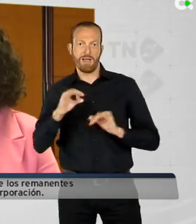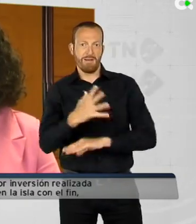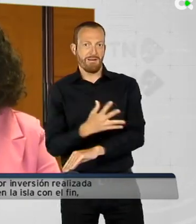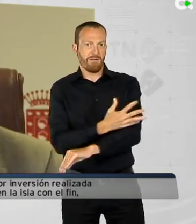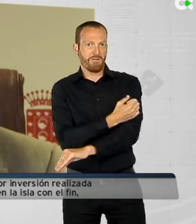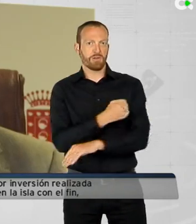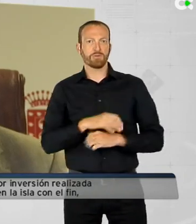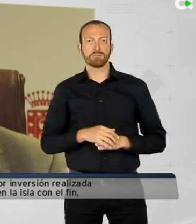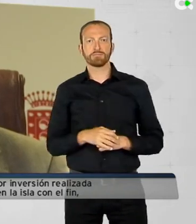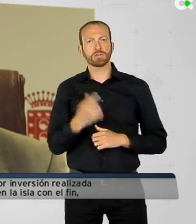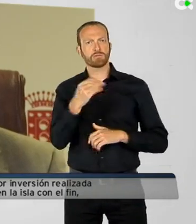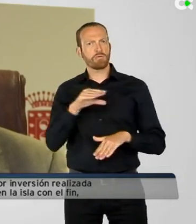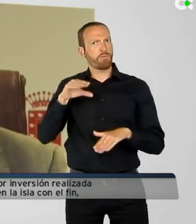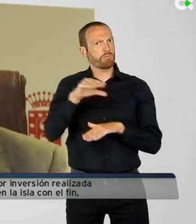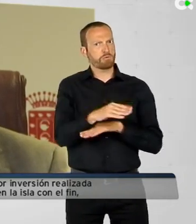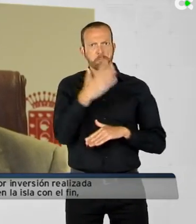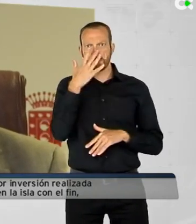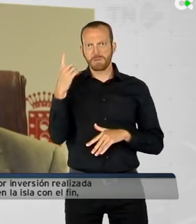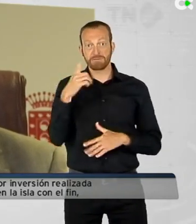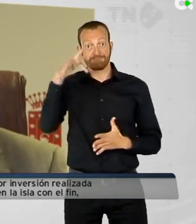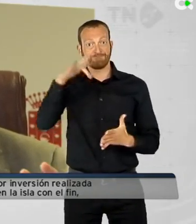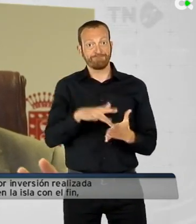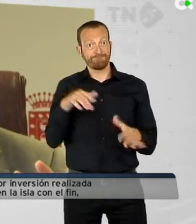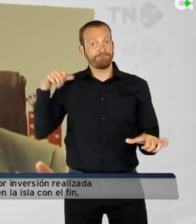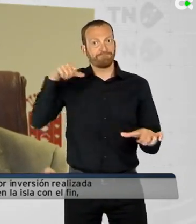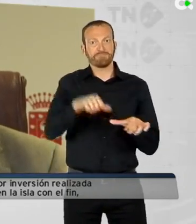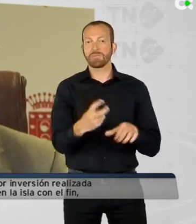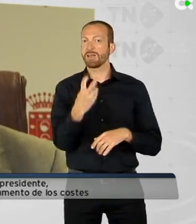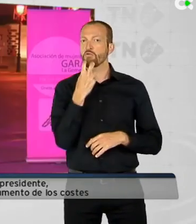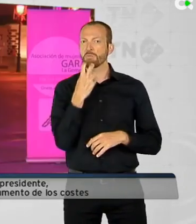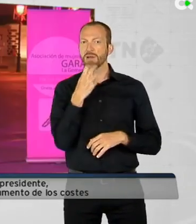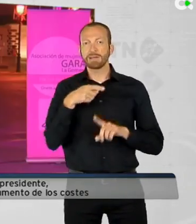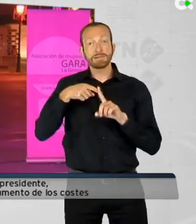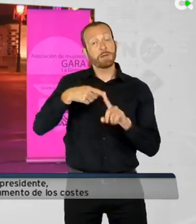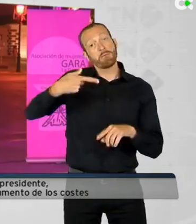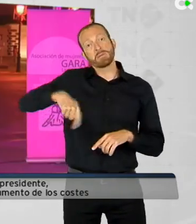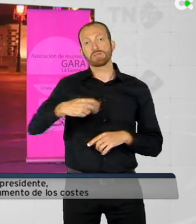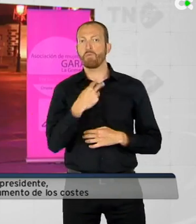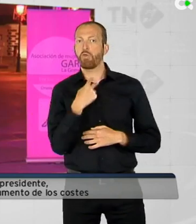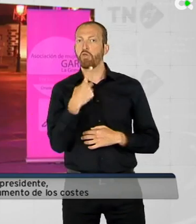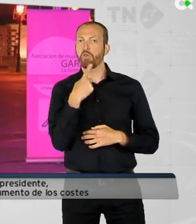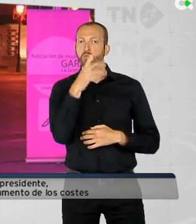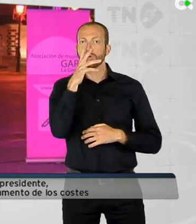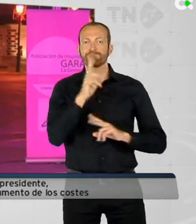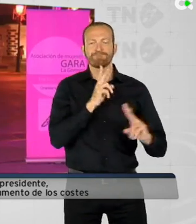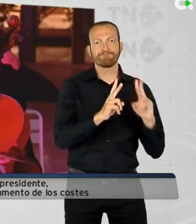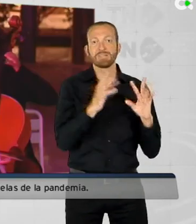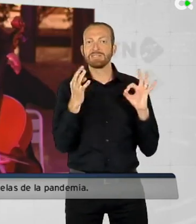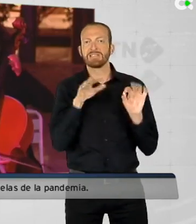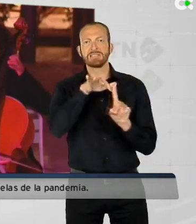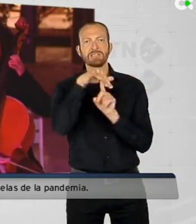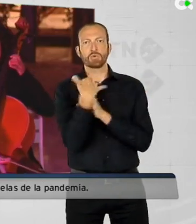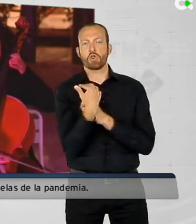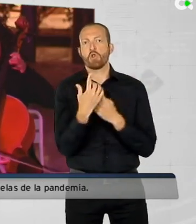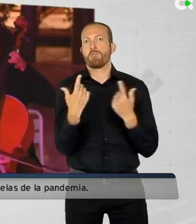corporación. Se trata de la mayor inversión realizada hasta la fecha en la isla con el fin, según el presidente, de responder al aumento de los costes